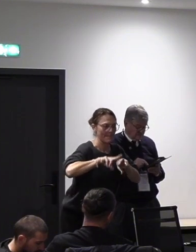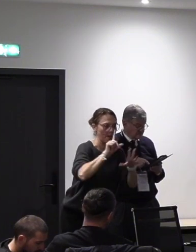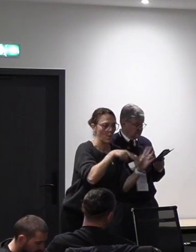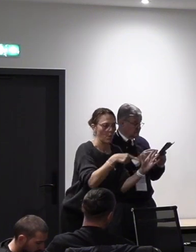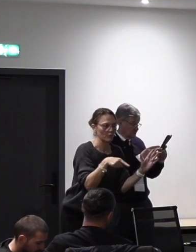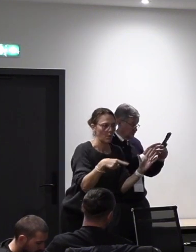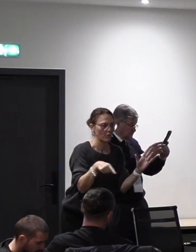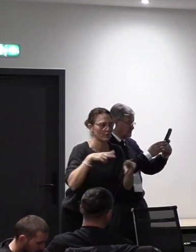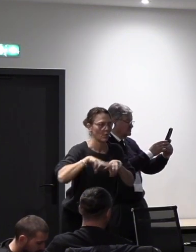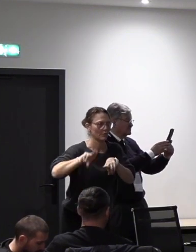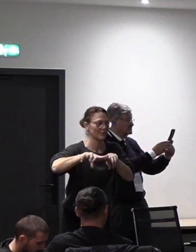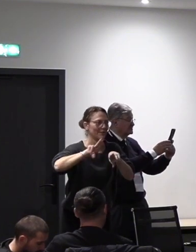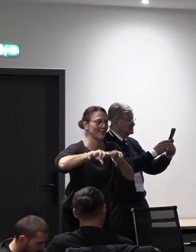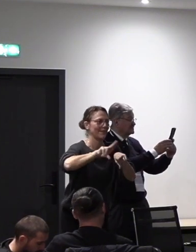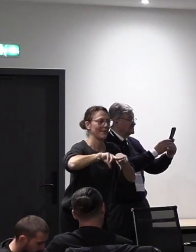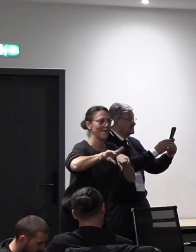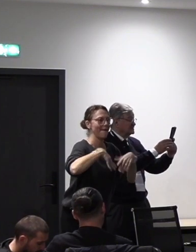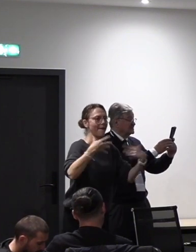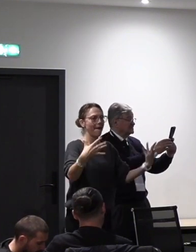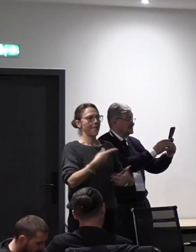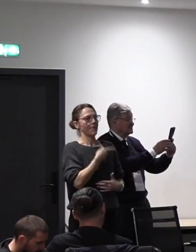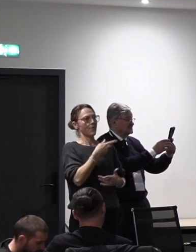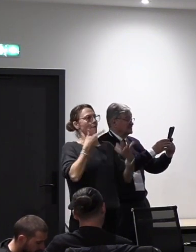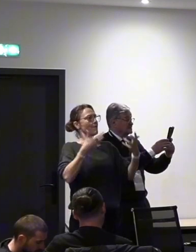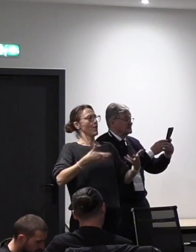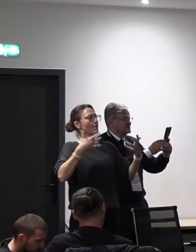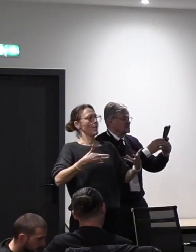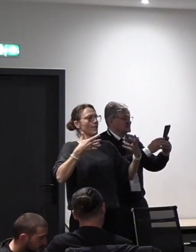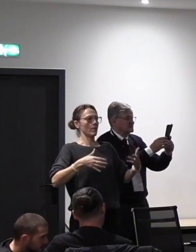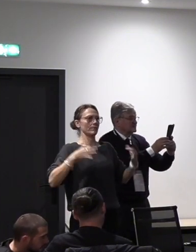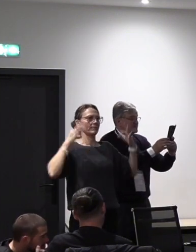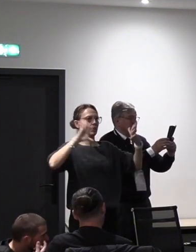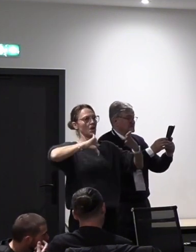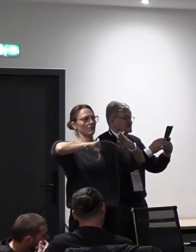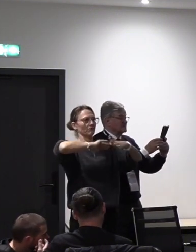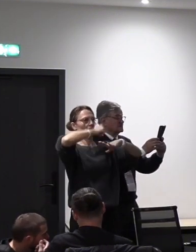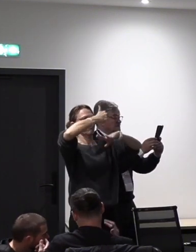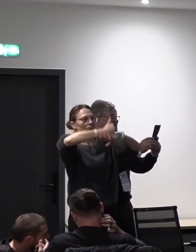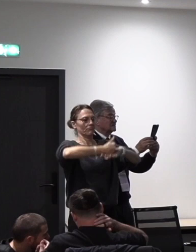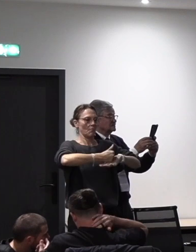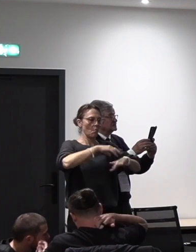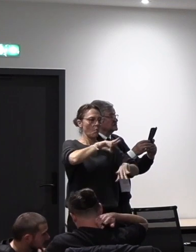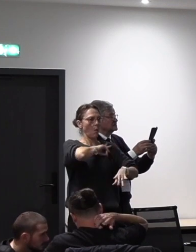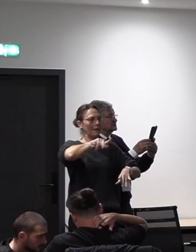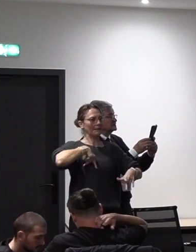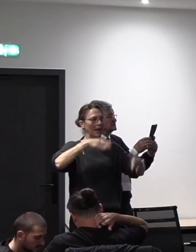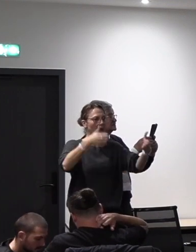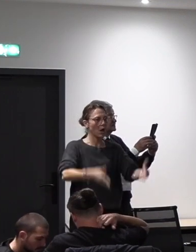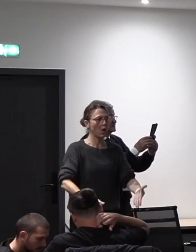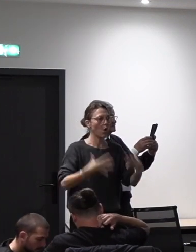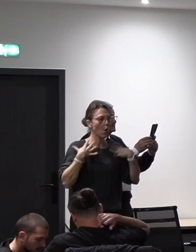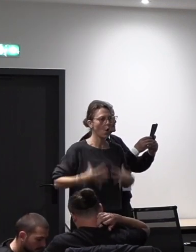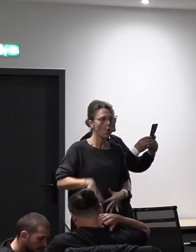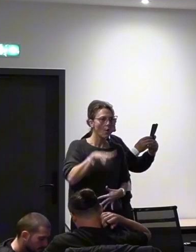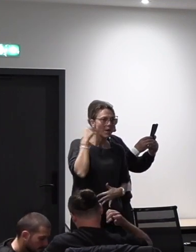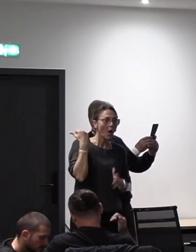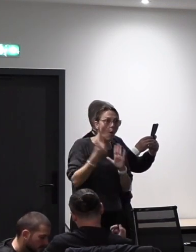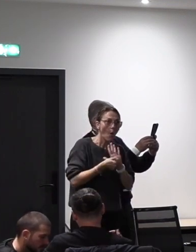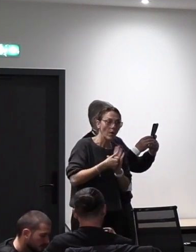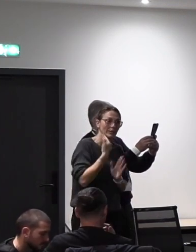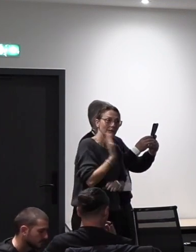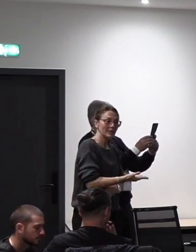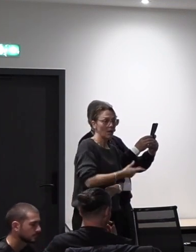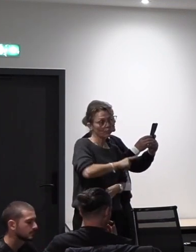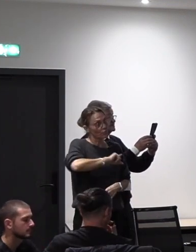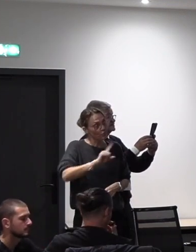cette insuffisance. Et du coup, la médecine voudrait devenir comme maître et possesseur du corps humain, ce qui n'est pas son rôle. La